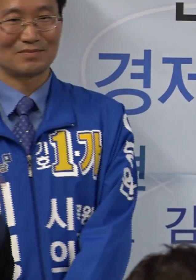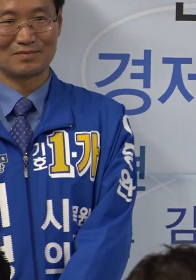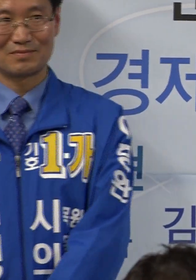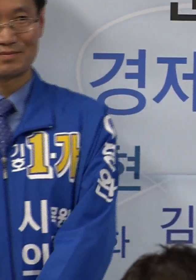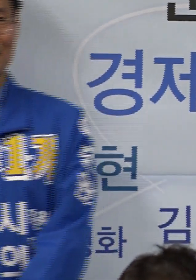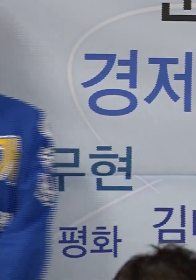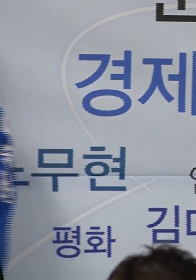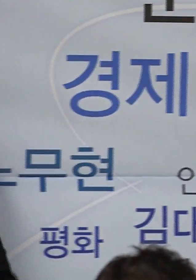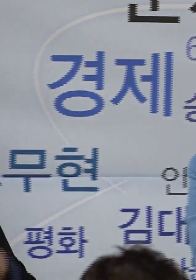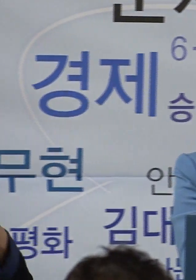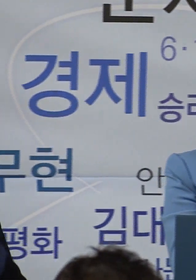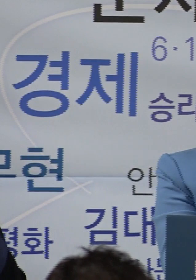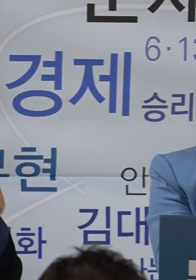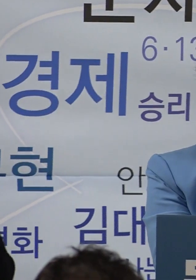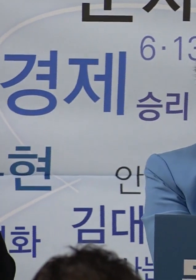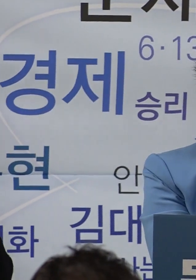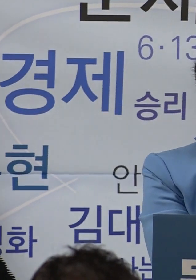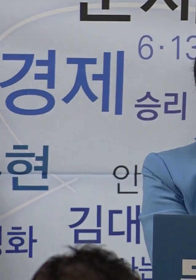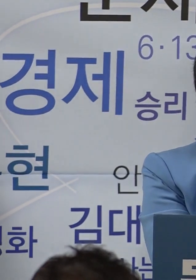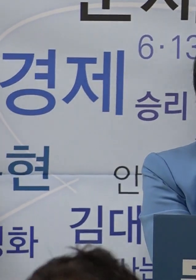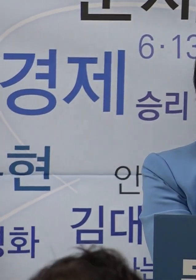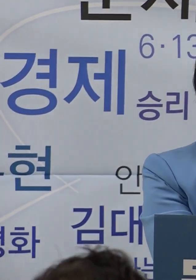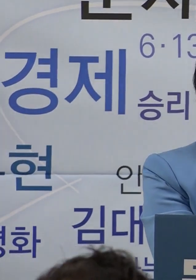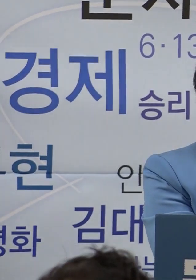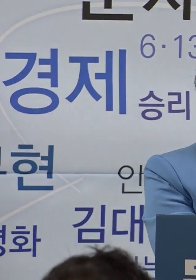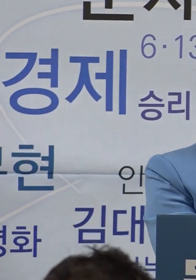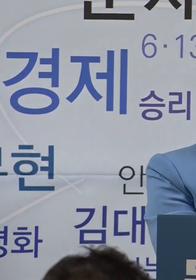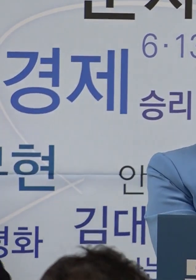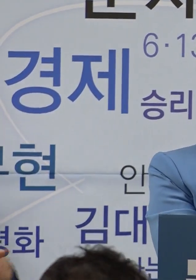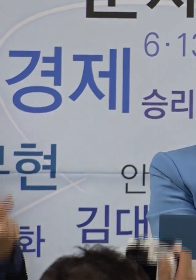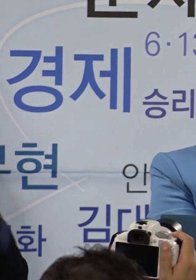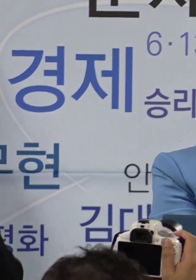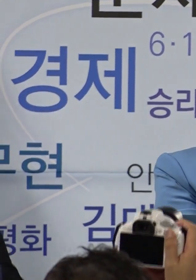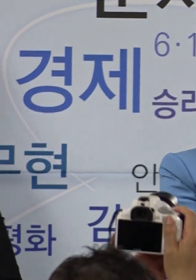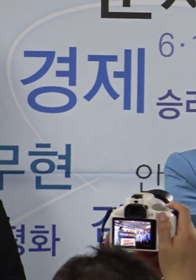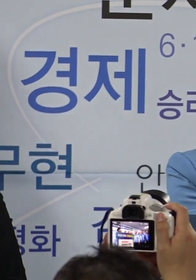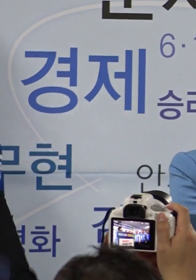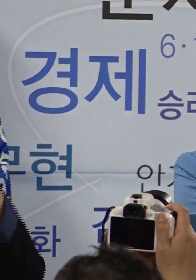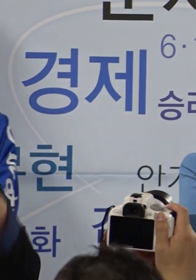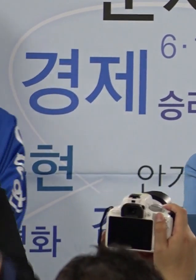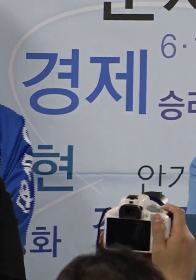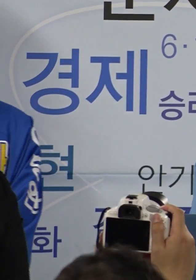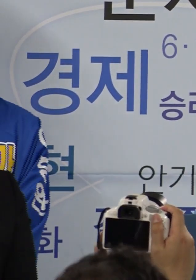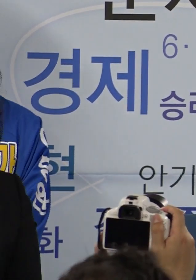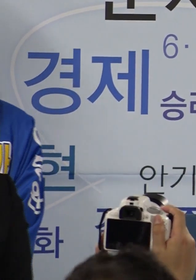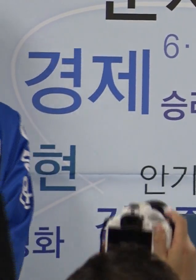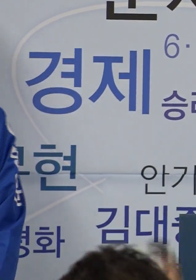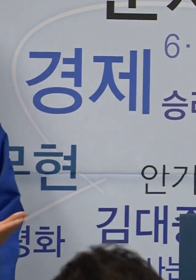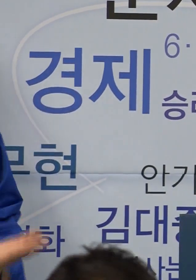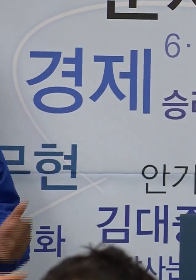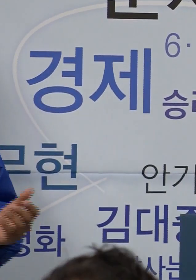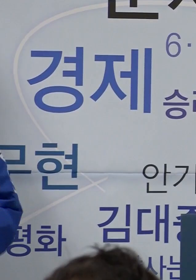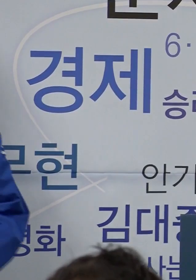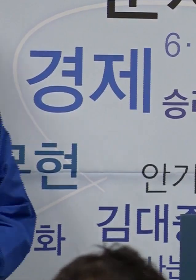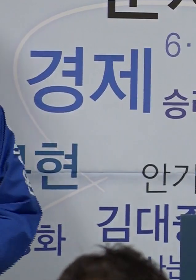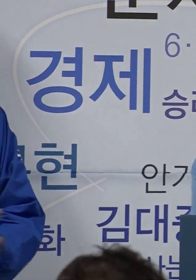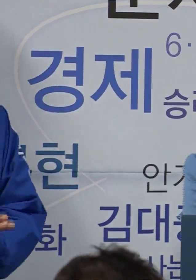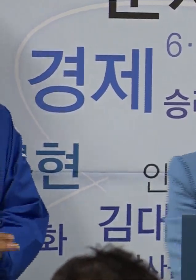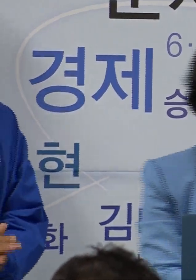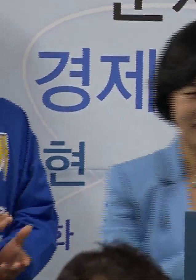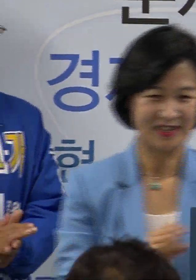김영록 전남도지사 후보님 함께 여러분께 인사드리도록 하겠습니다. 나오십시오.